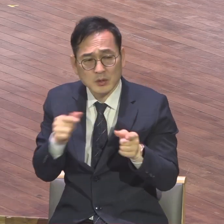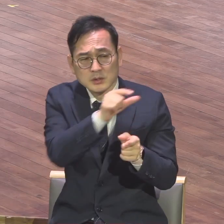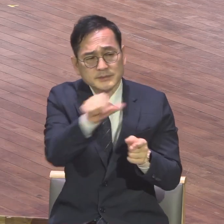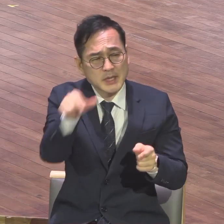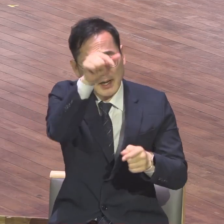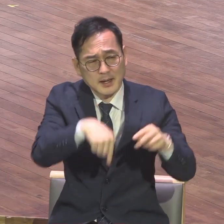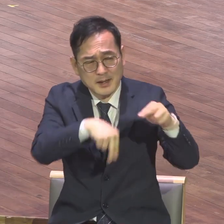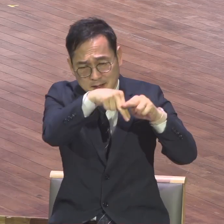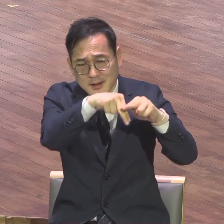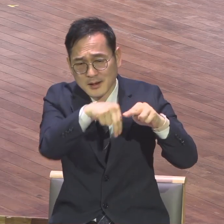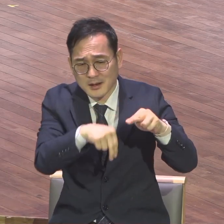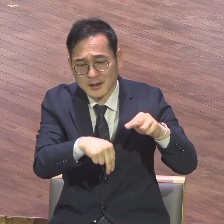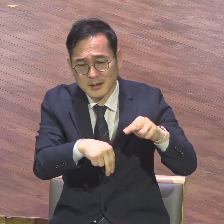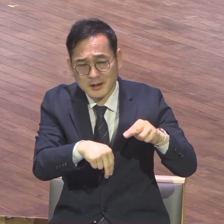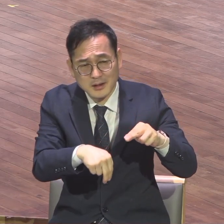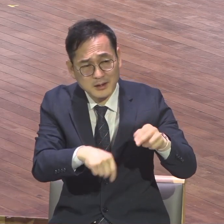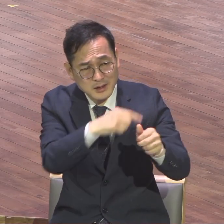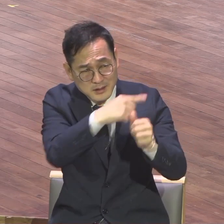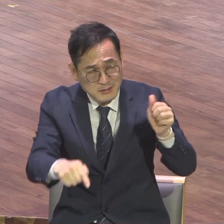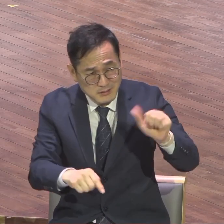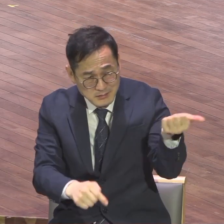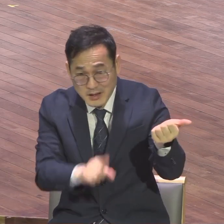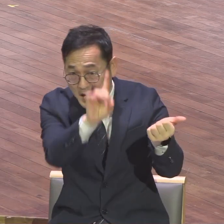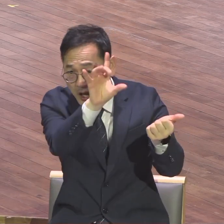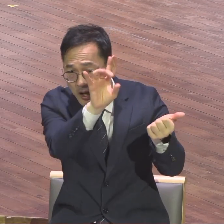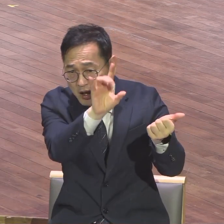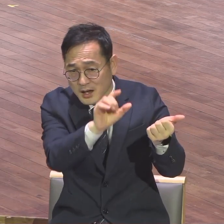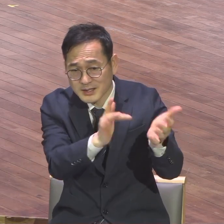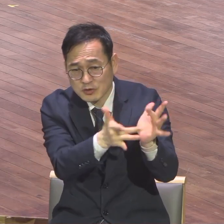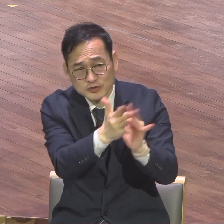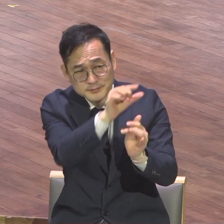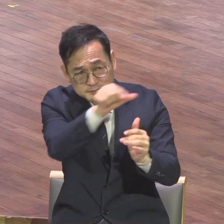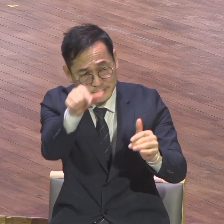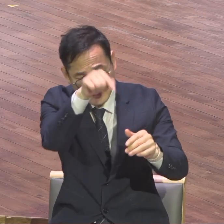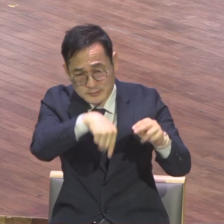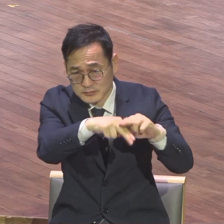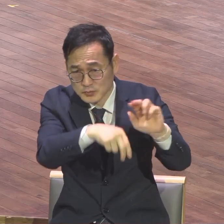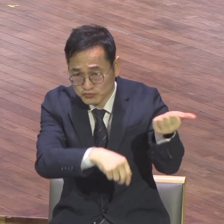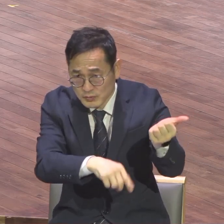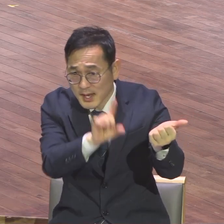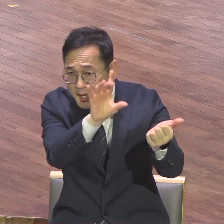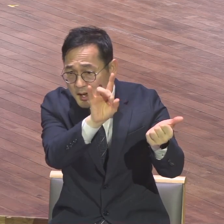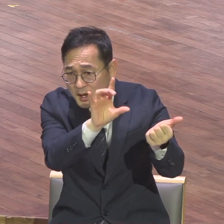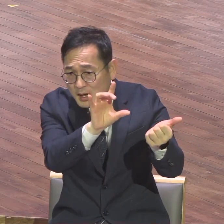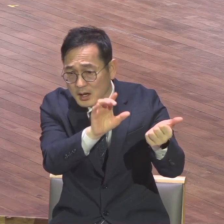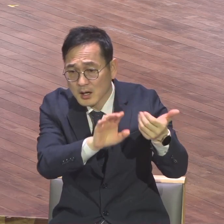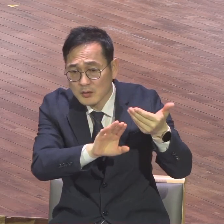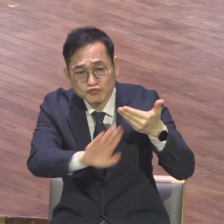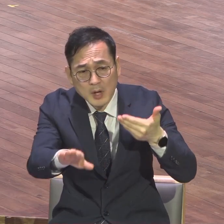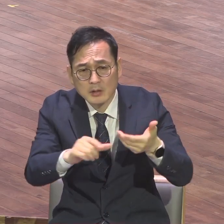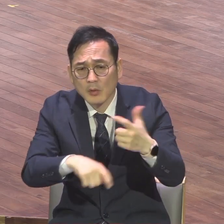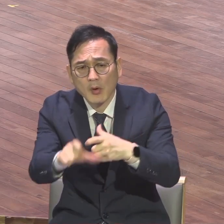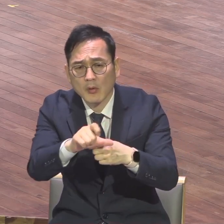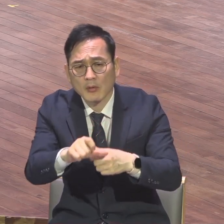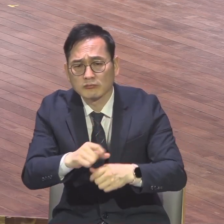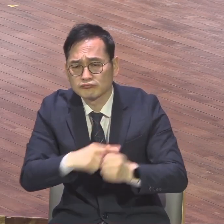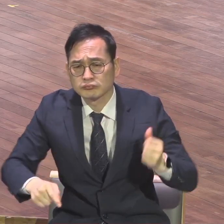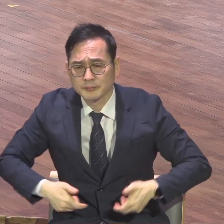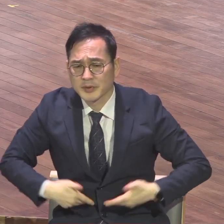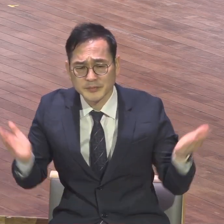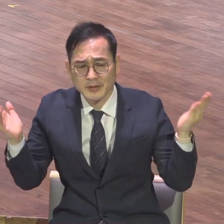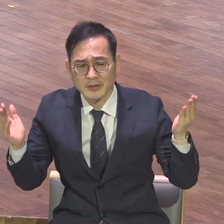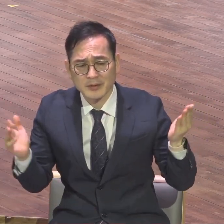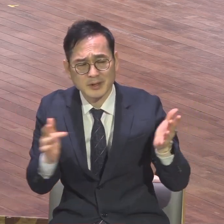그리스도를 믿음으로 사단의 권세에서 완전 해방, 저주에서